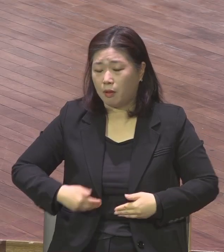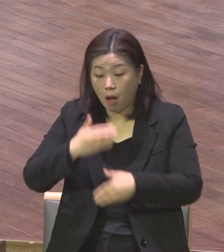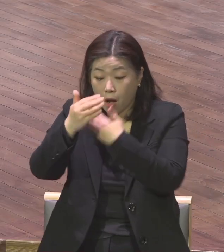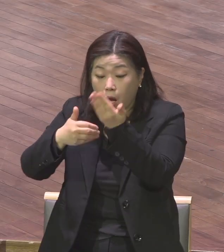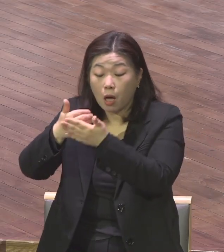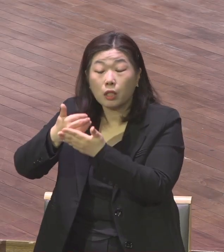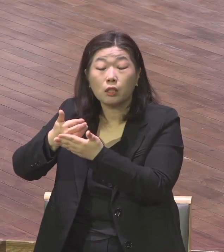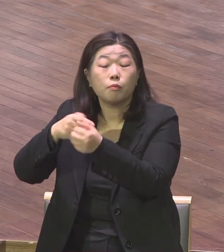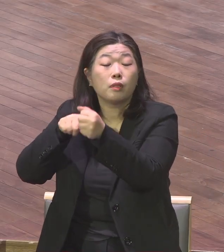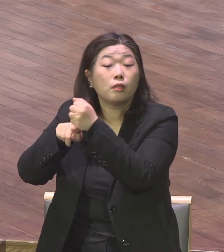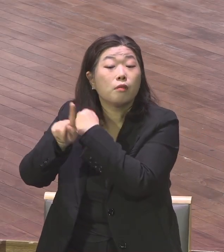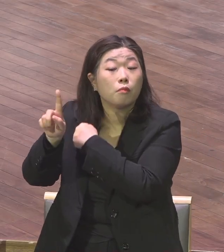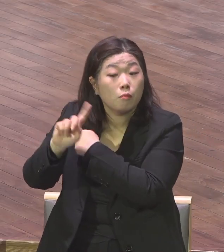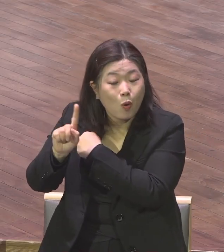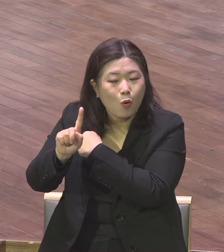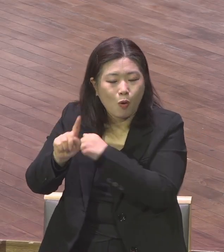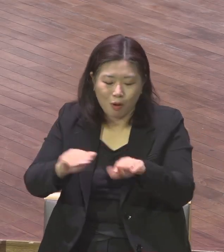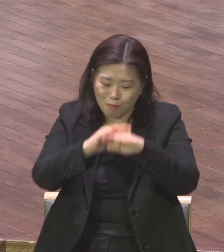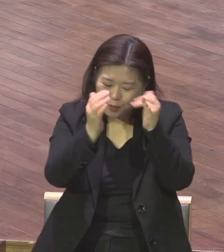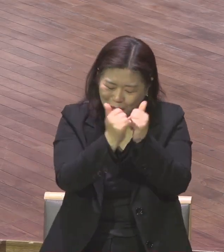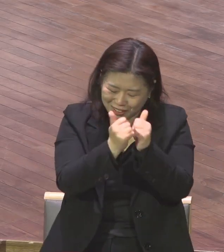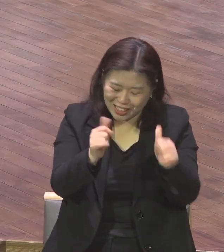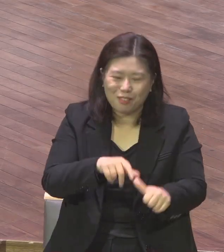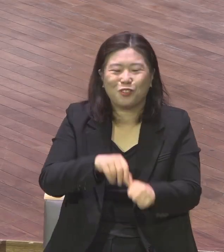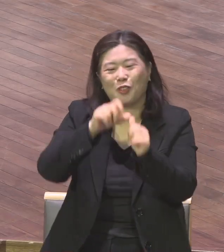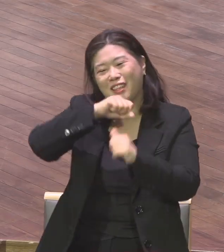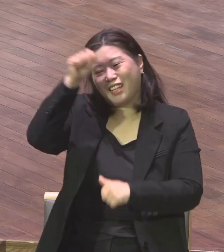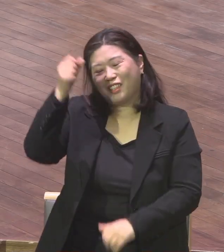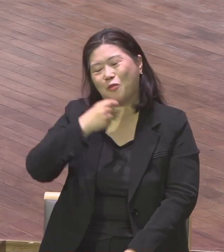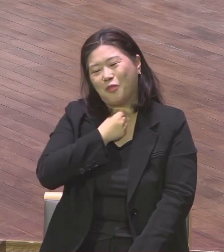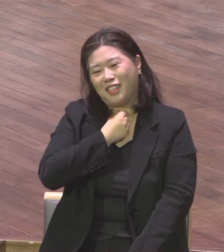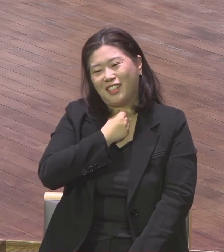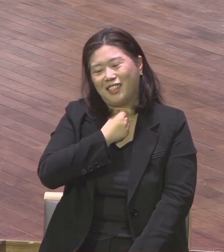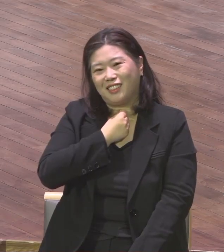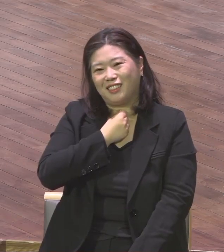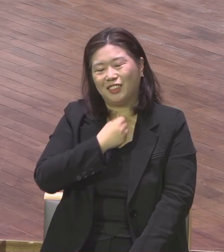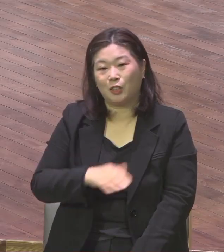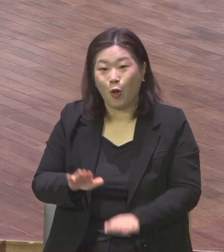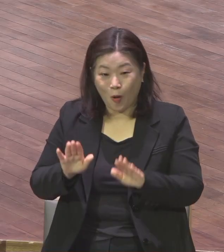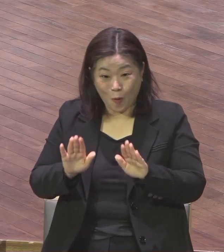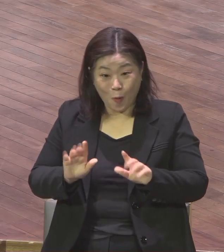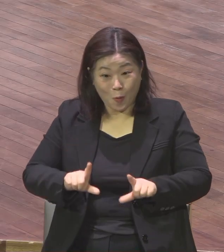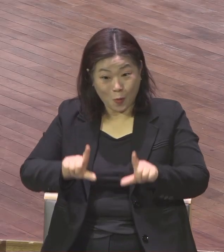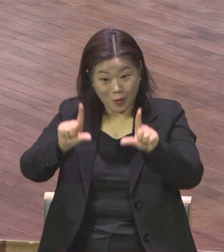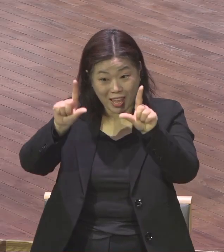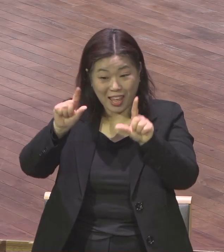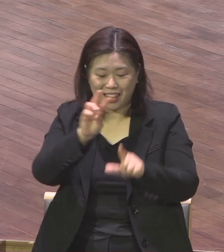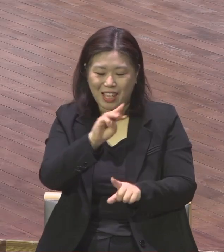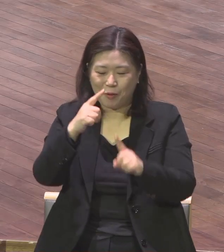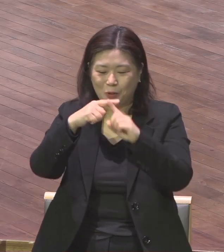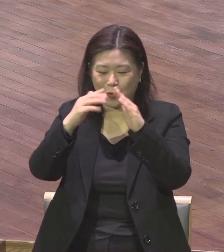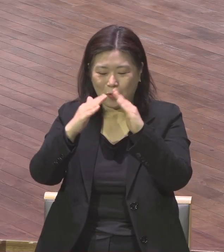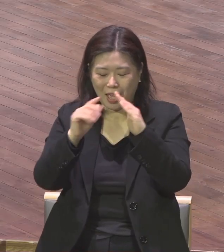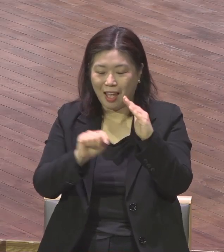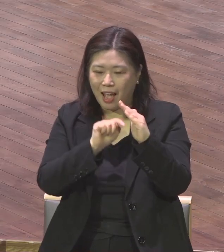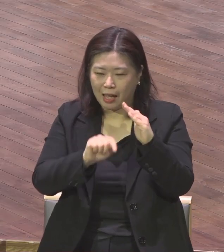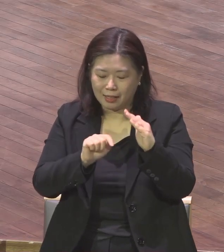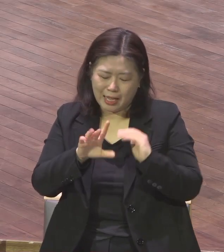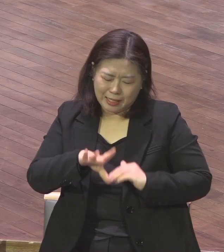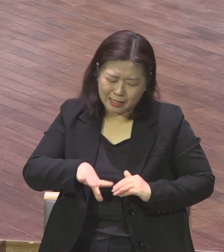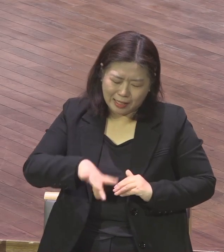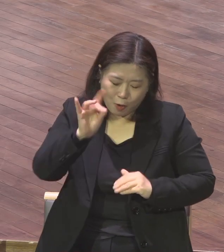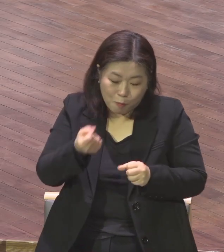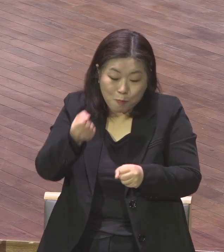바래요. 우리 교회 올해 이제 정보 기도국이 이렇게 시작이 되었습니다. 정보 기도국이 운영이